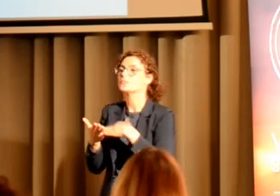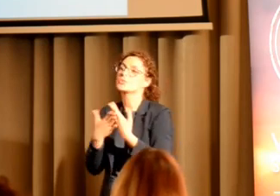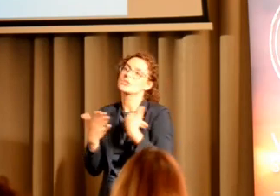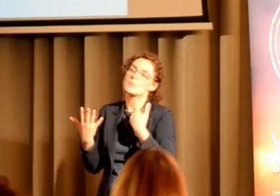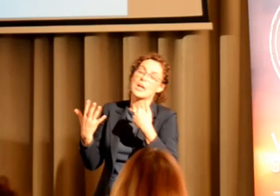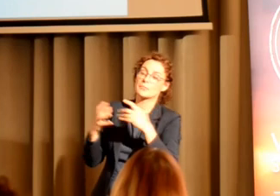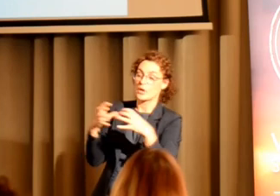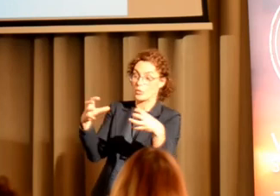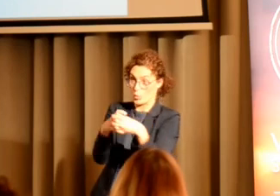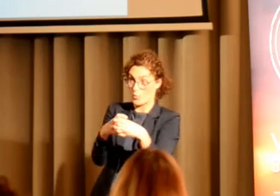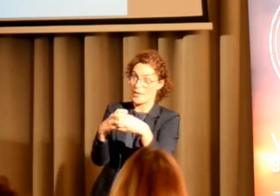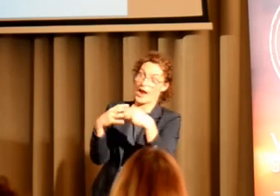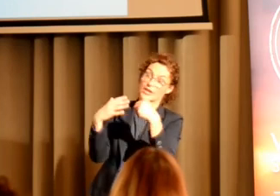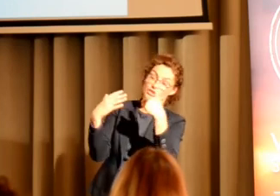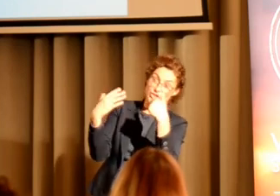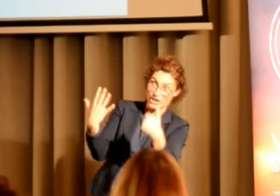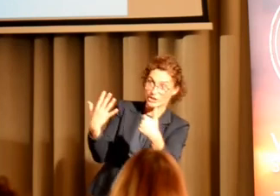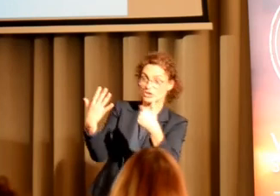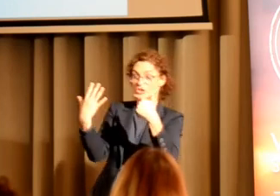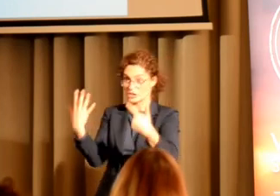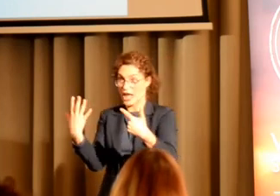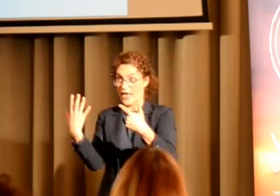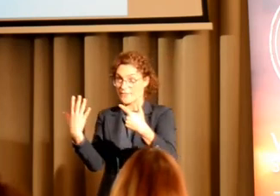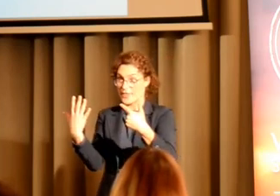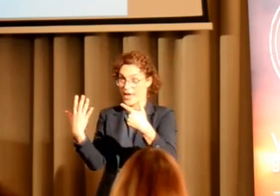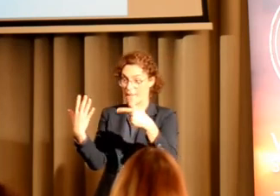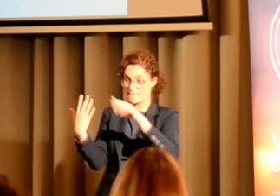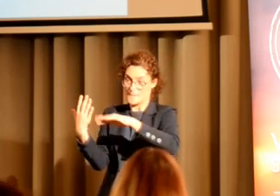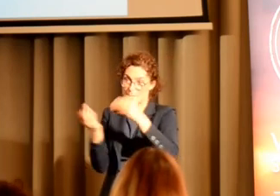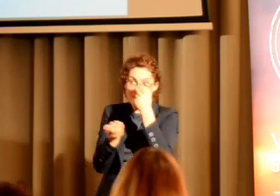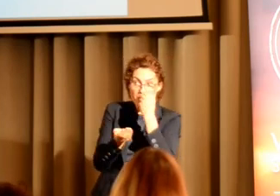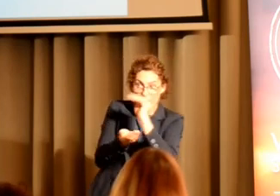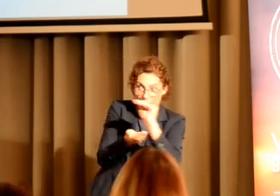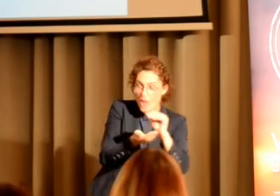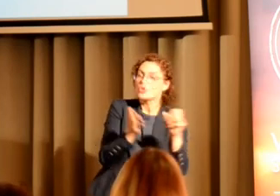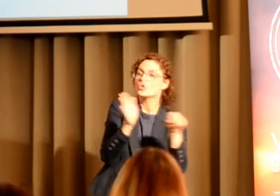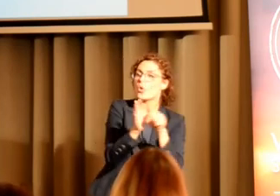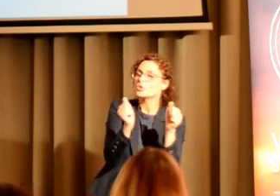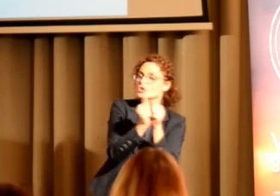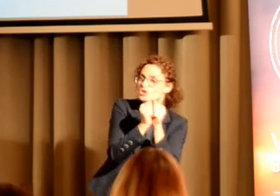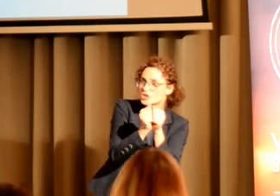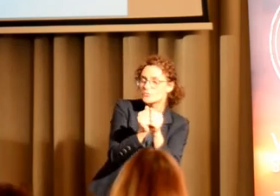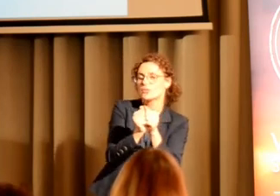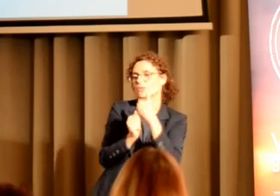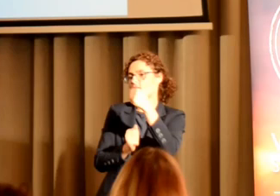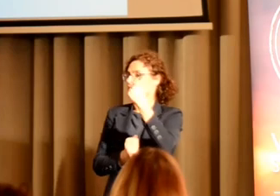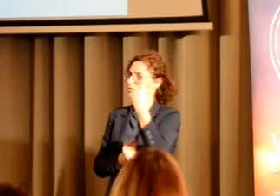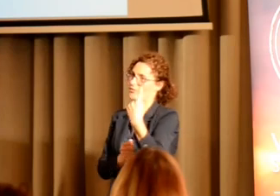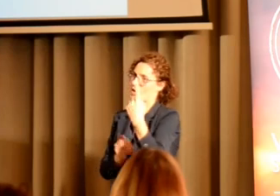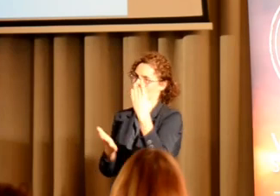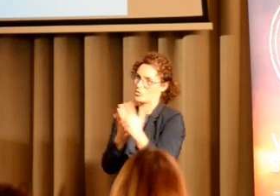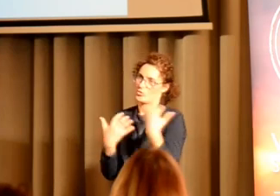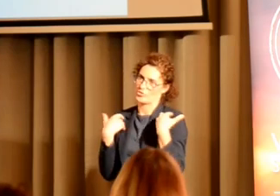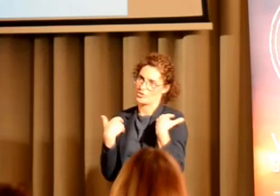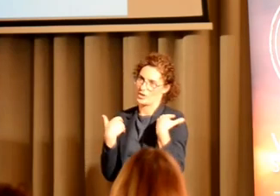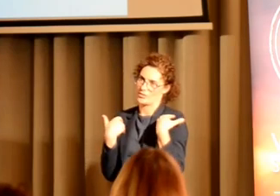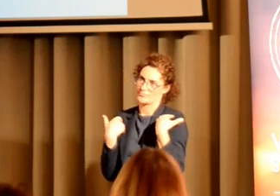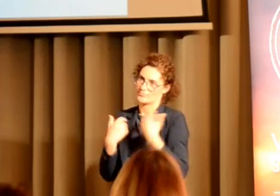sześciu szczeniąt, siedmiu, do zimy jest w stanie przetrwać jeden lub trzy szczenięta.